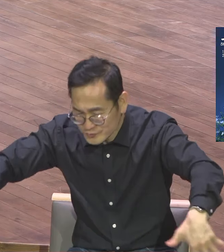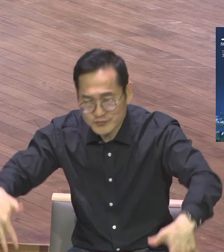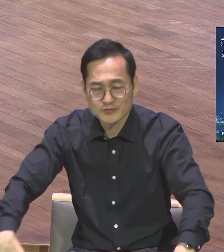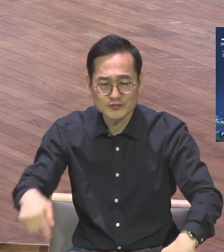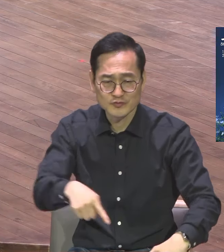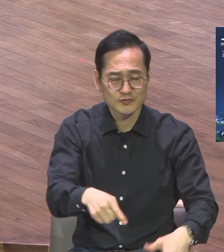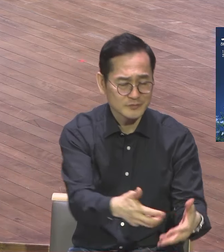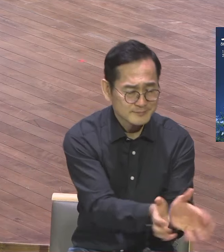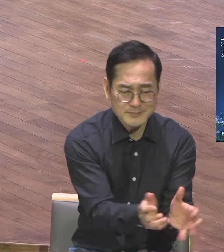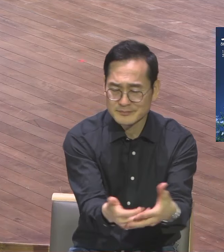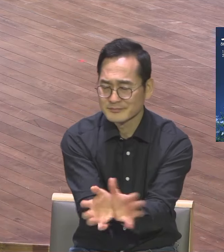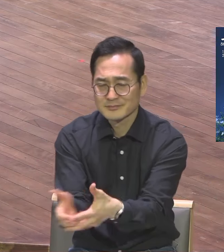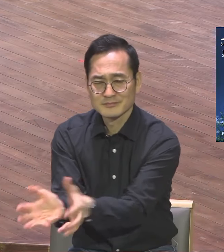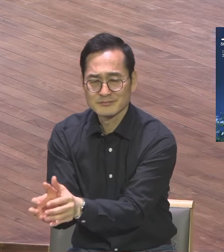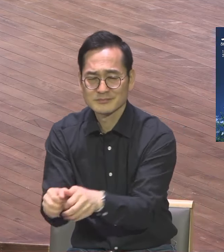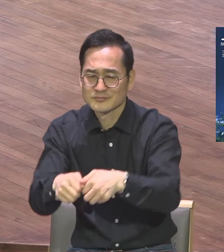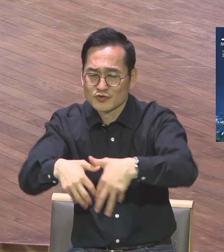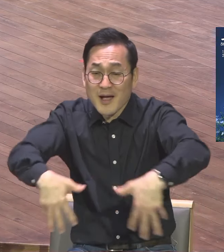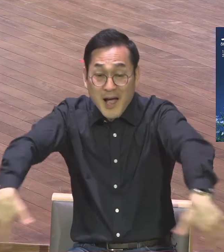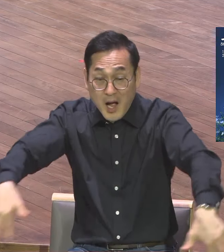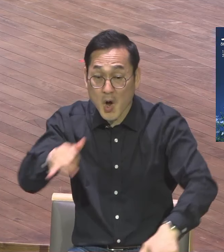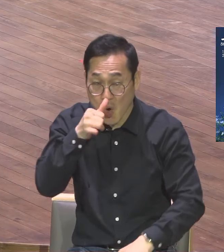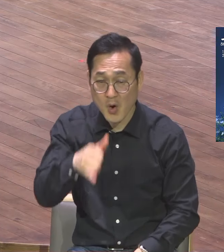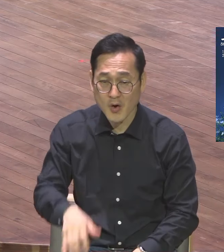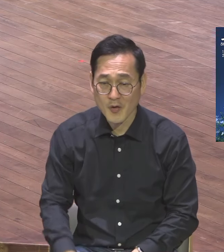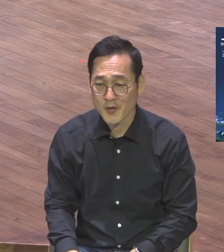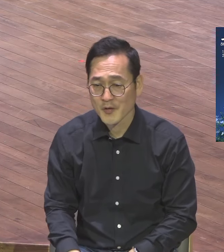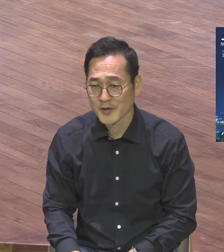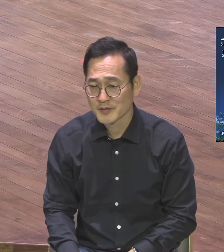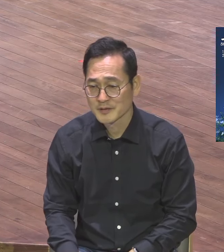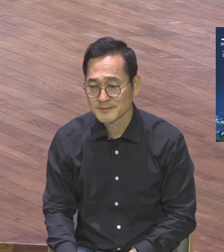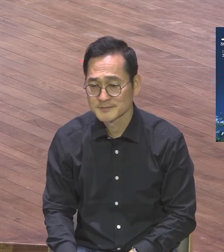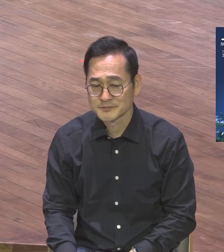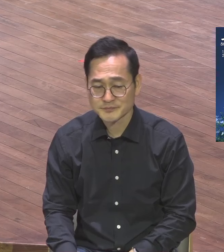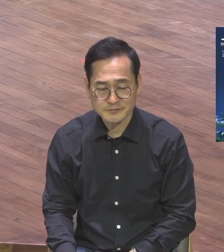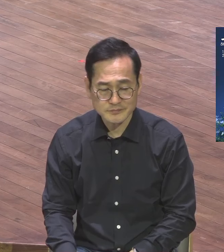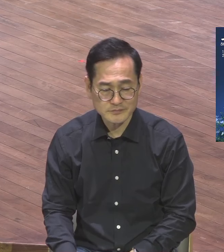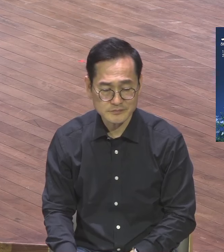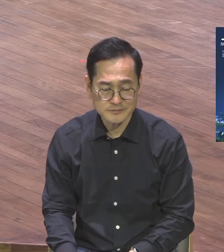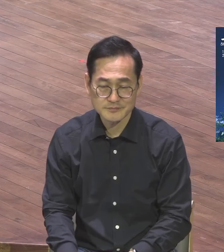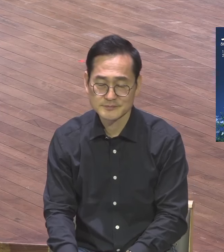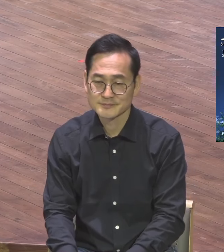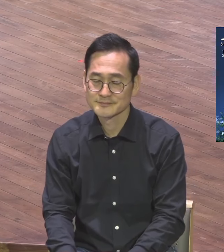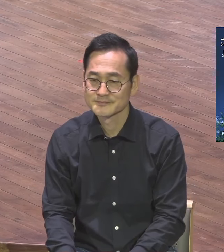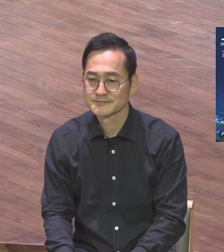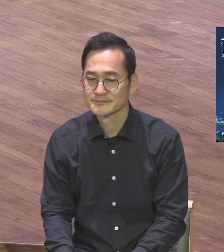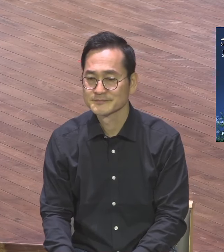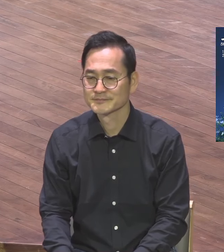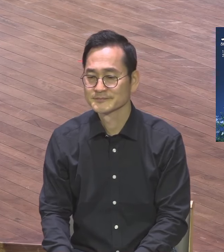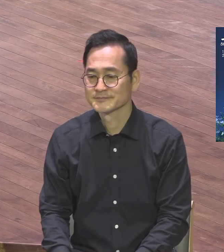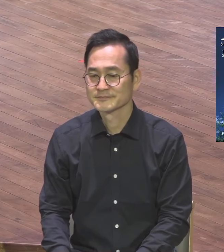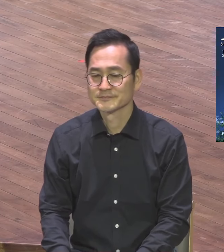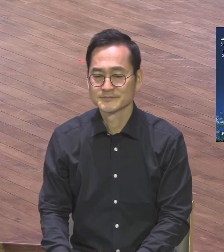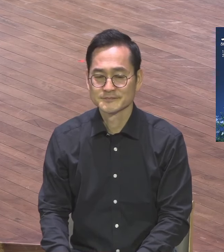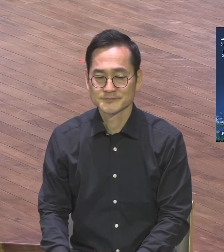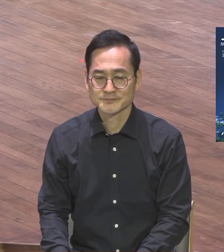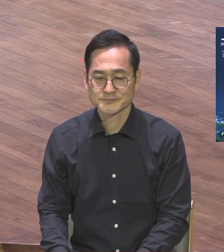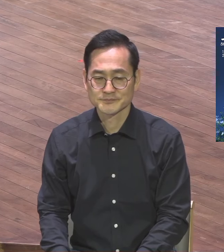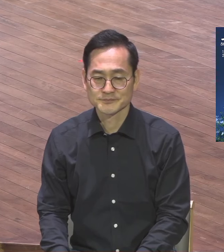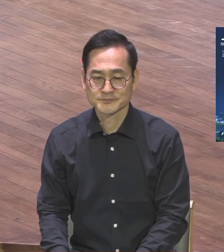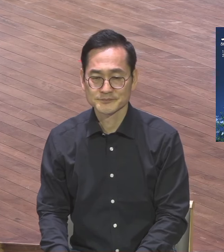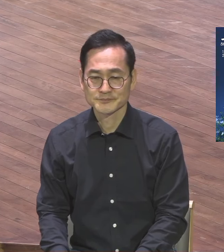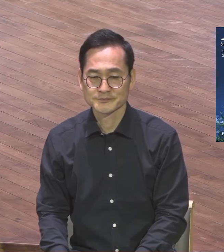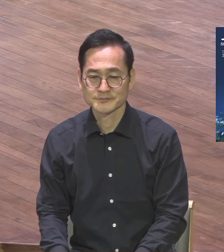뭐 또 부장으로, 또 여러분의 뭐 그런 각 교구, 대교구장, 교구장, 참 교육장, 교육자대로, 여러분